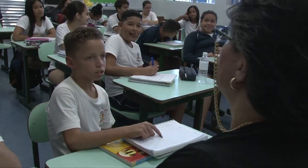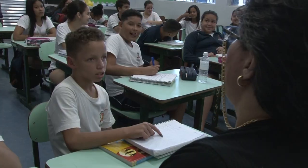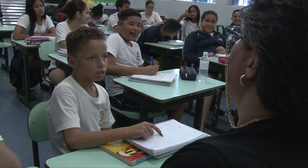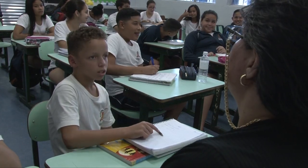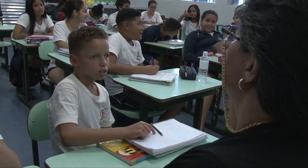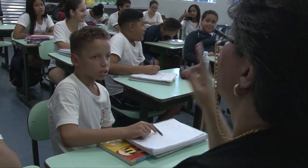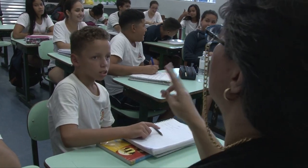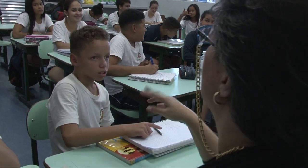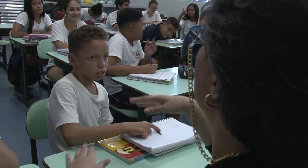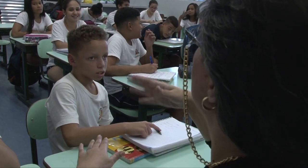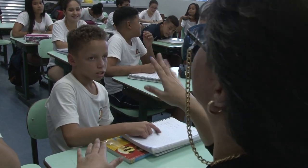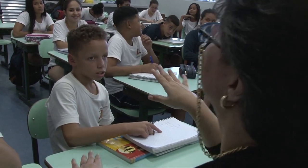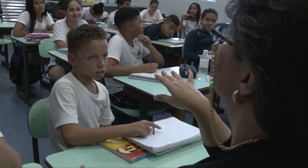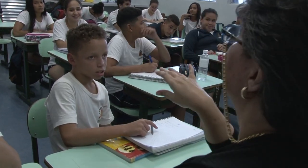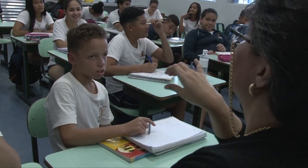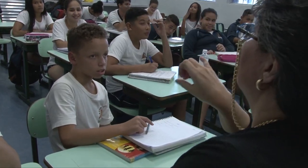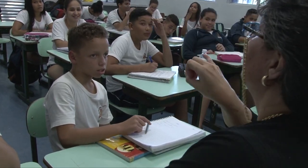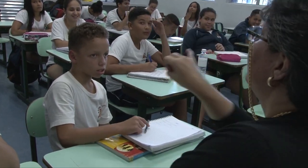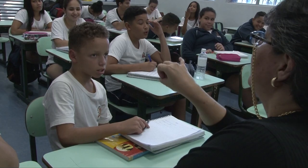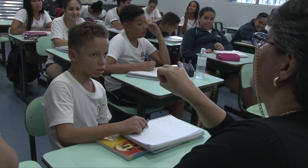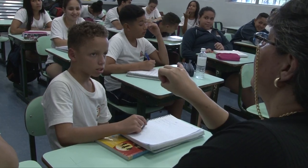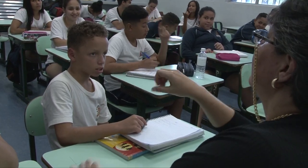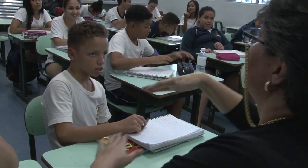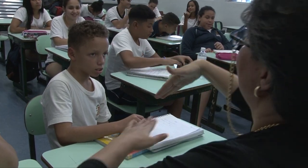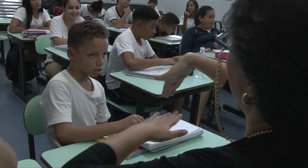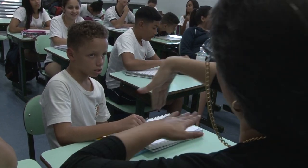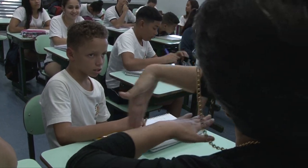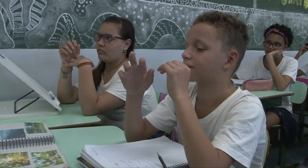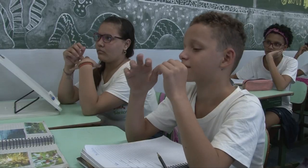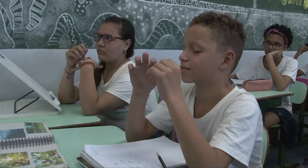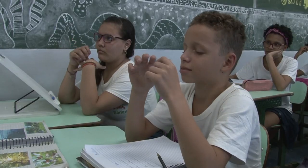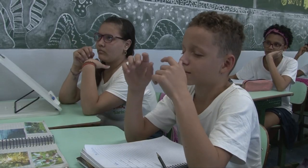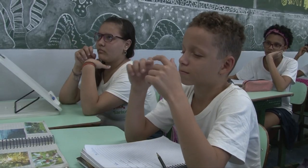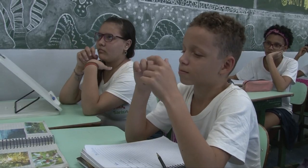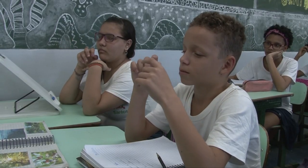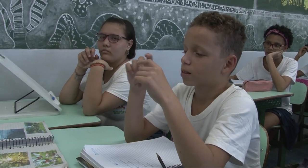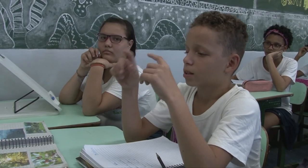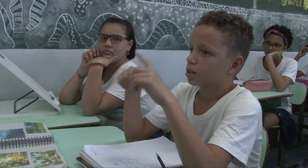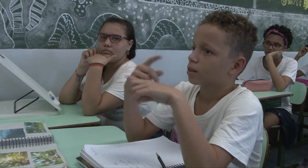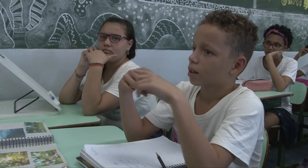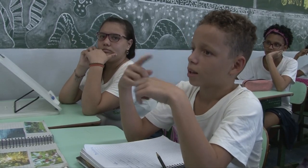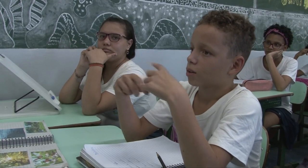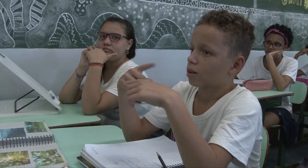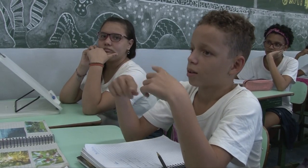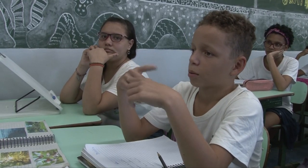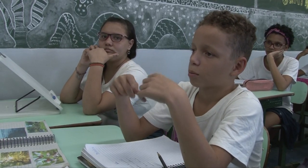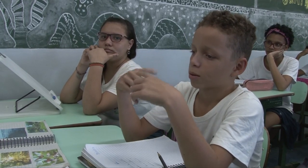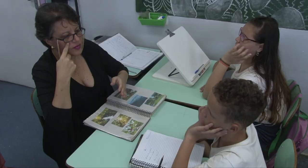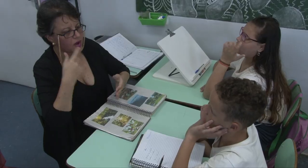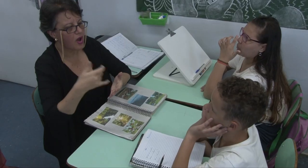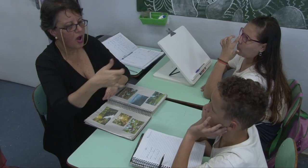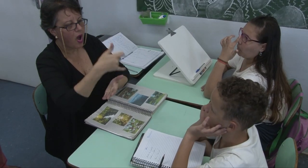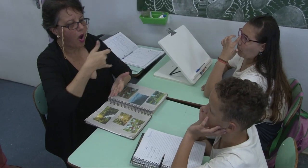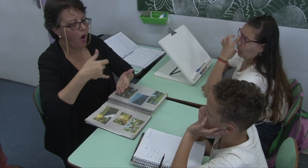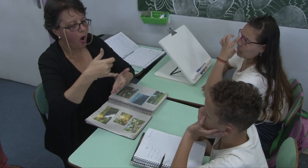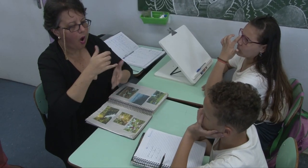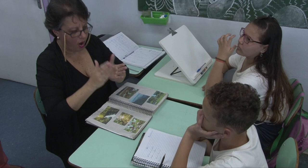o aluno e os colegas de classe. Nathan, surdo, extremamente inteligente,